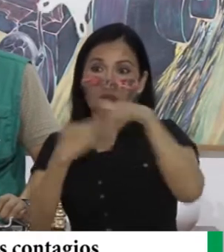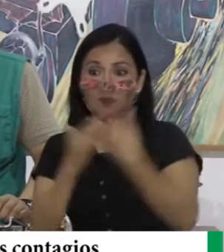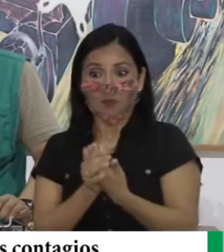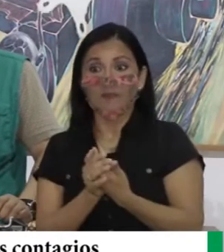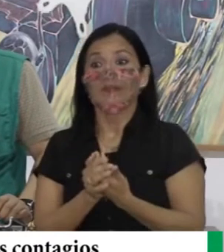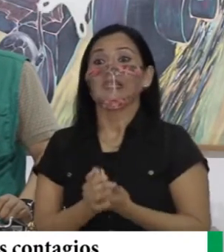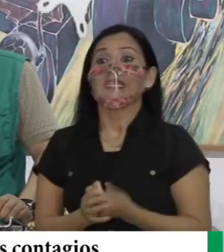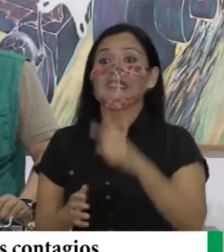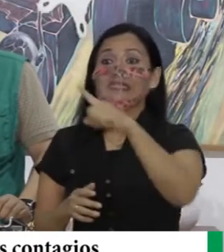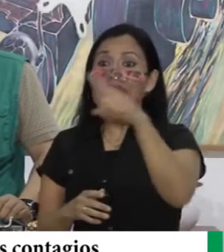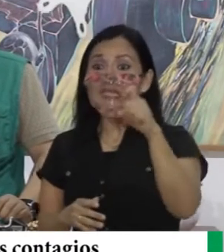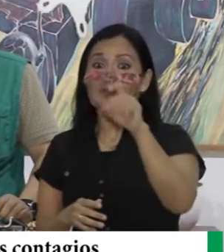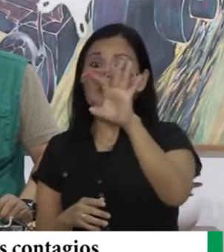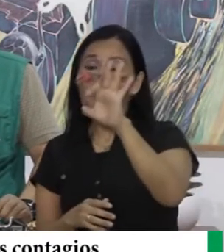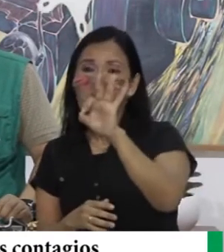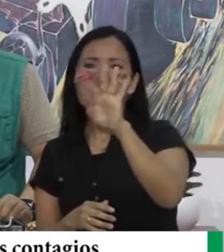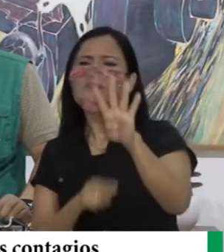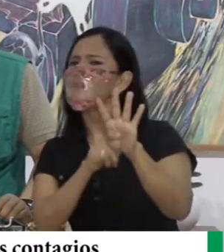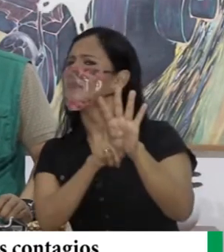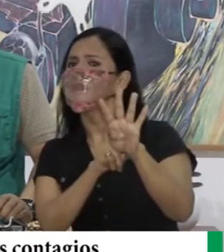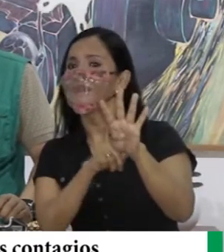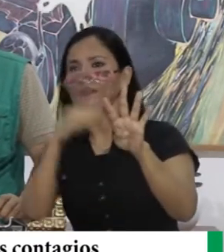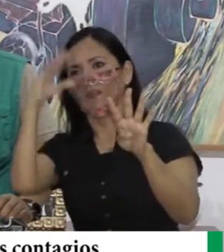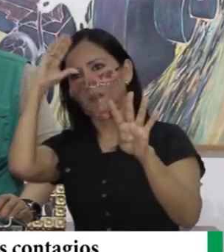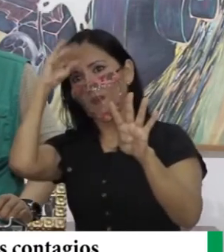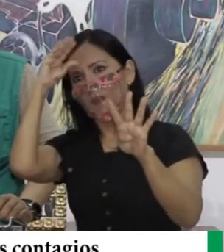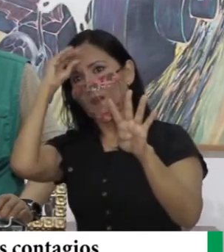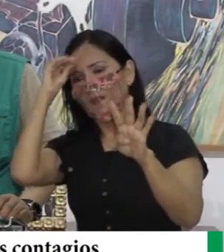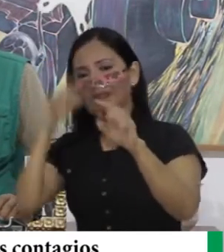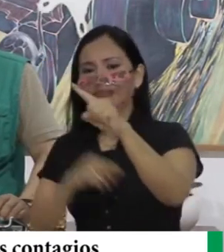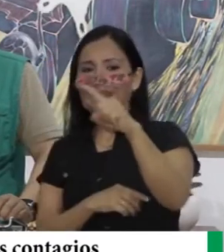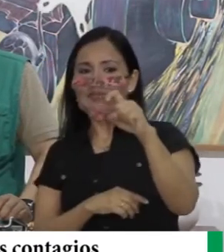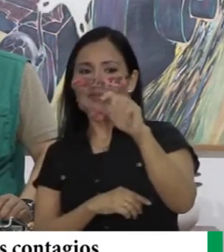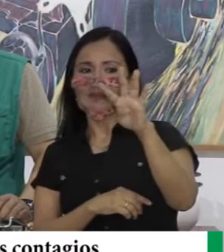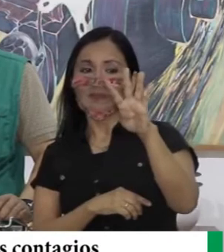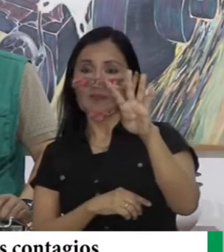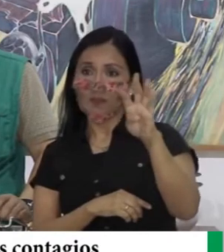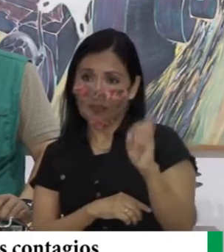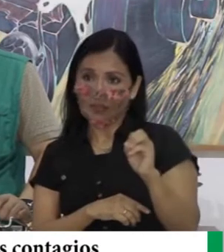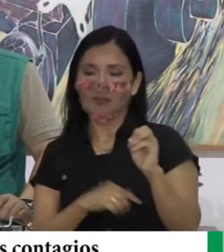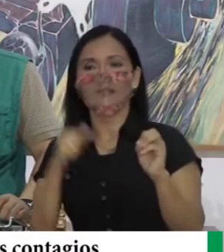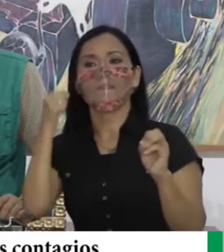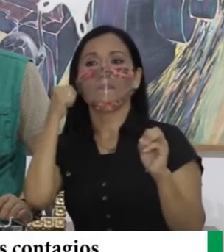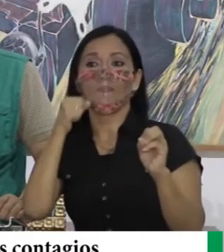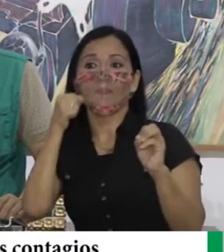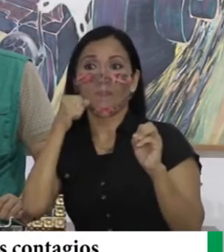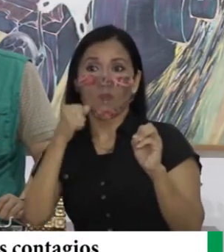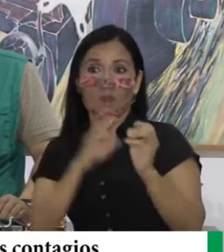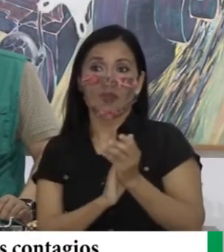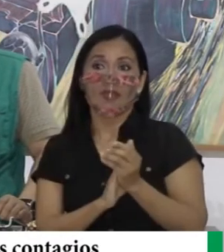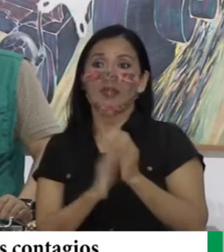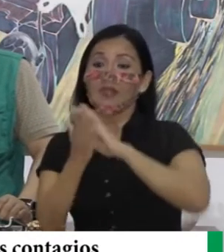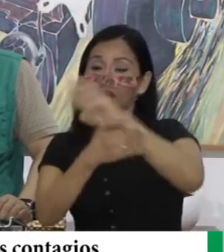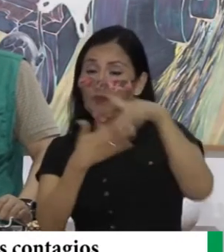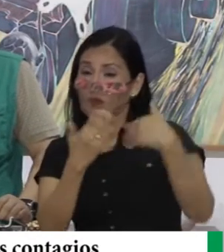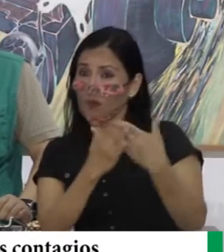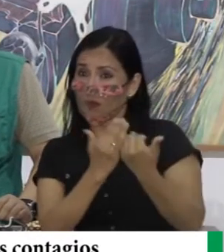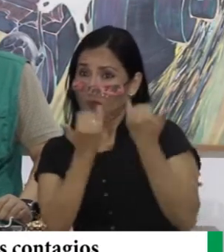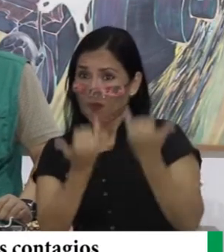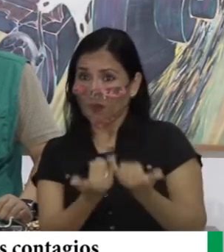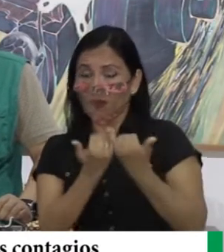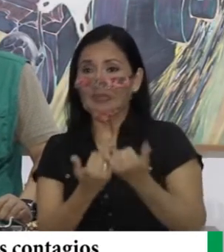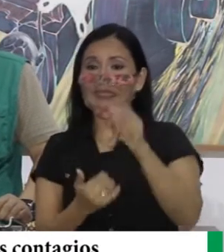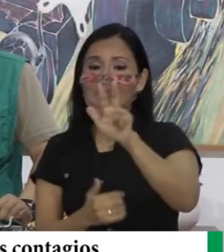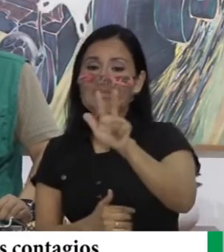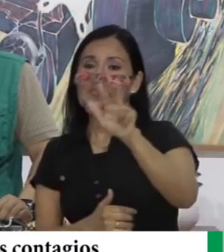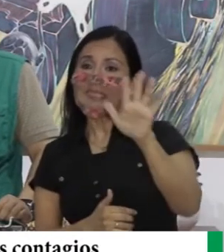los cuales 194 corresponden a varones y 140 a mujeres. De estos casos, 35 son para